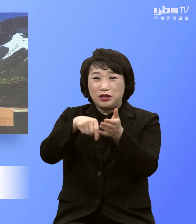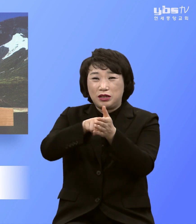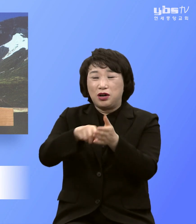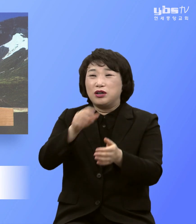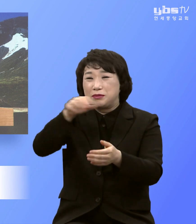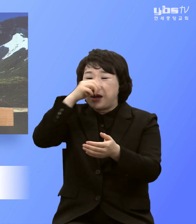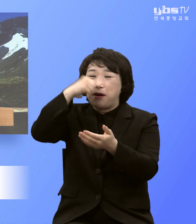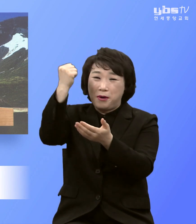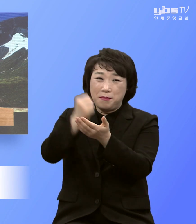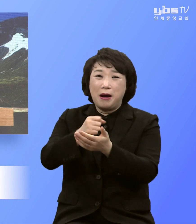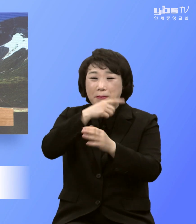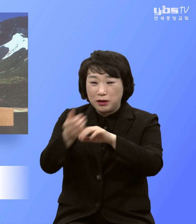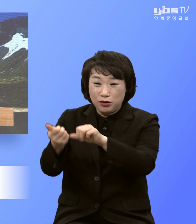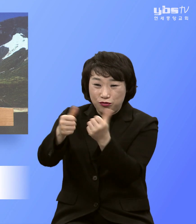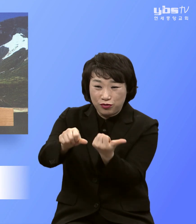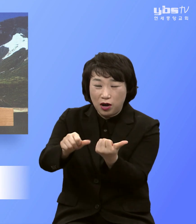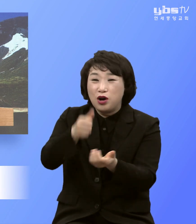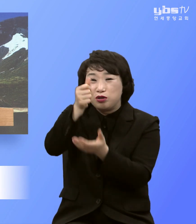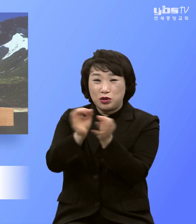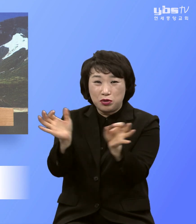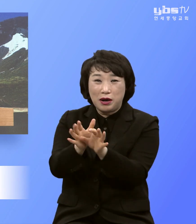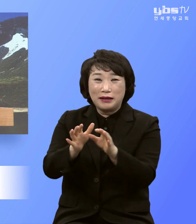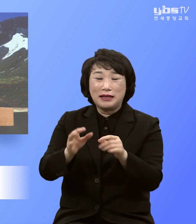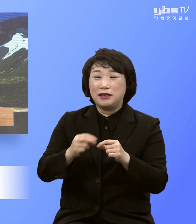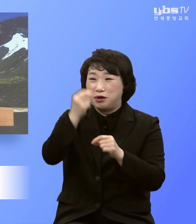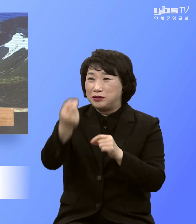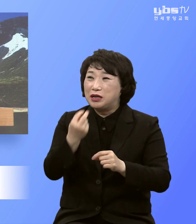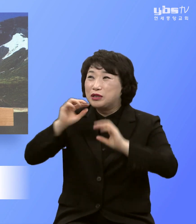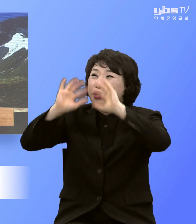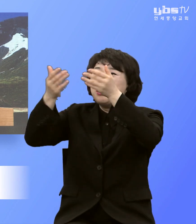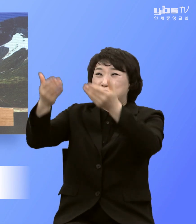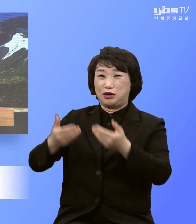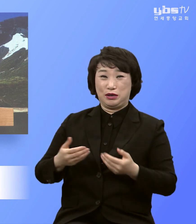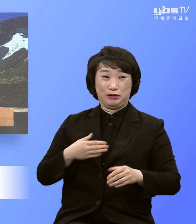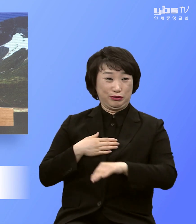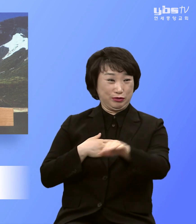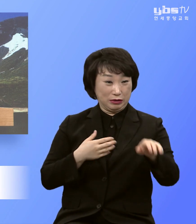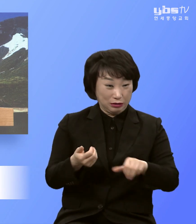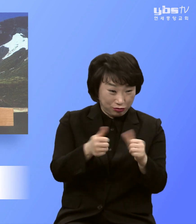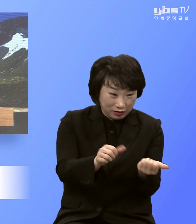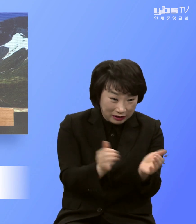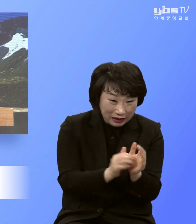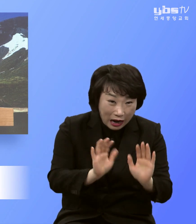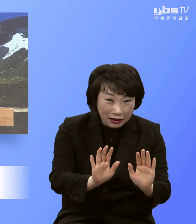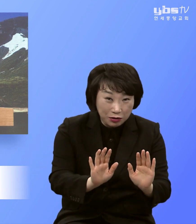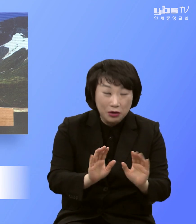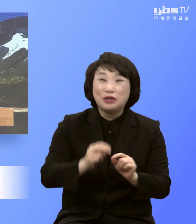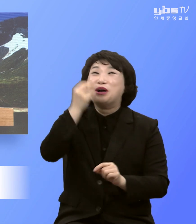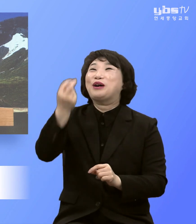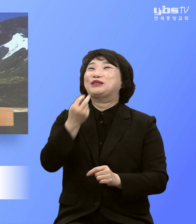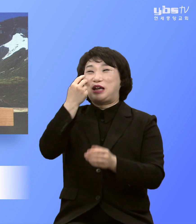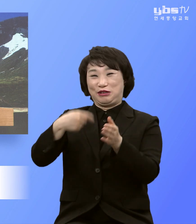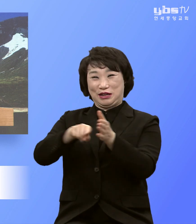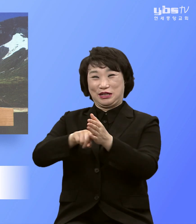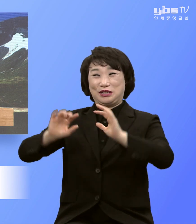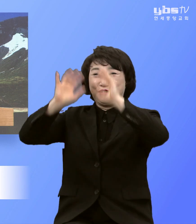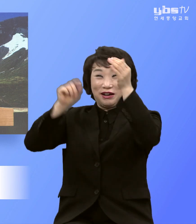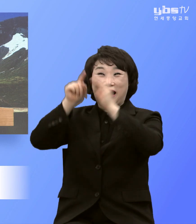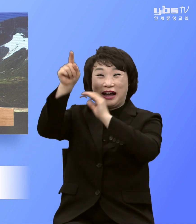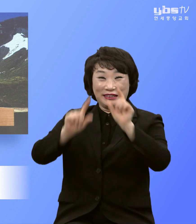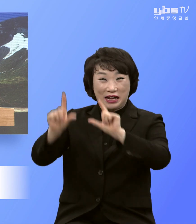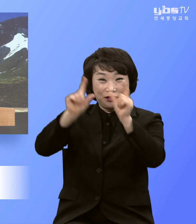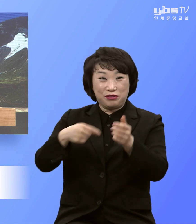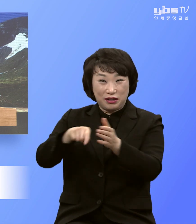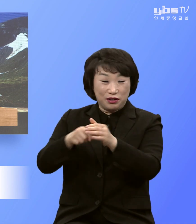내게 영생과 천국을 주셨어요. 우리는 죽기 위해서 죽는 자가 아니라 영생하려고 천국에서 살려고